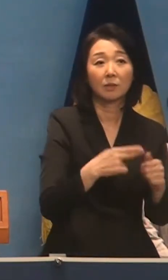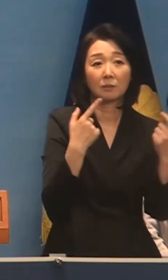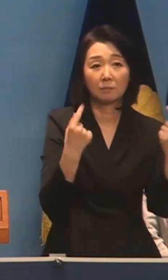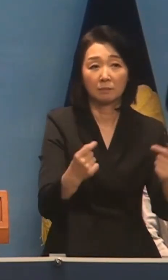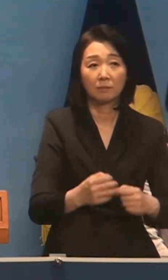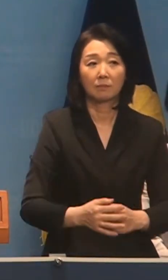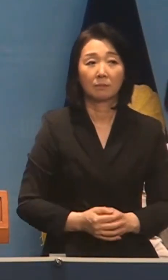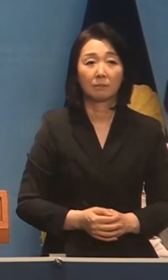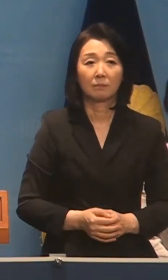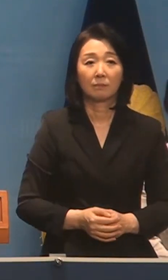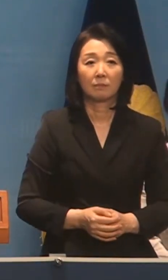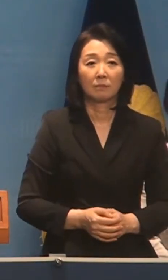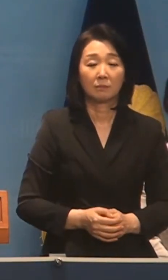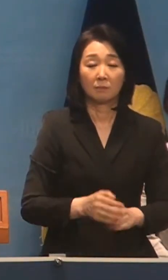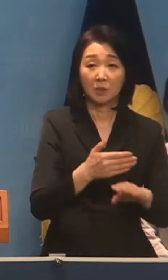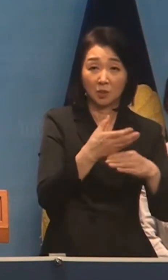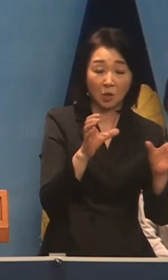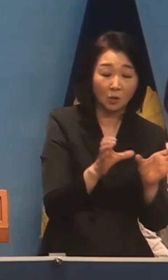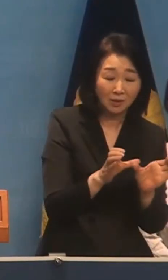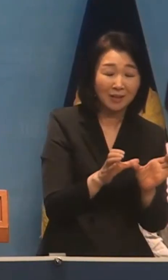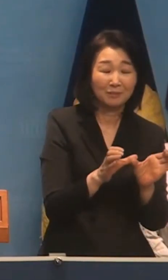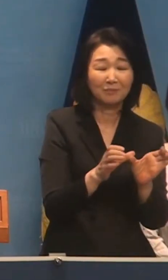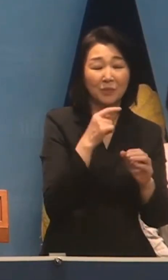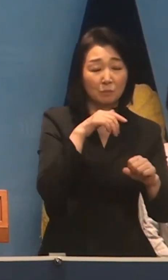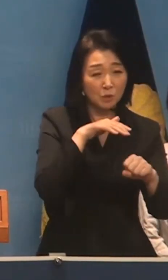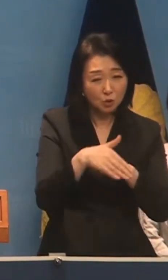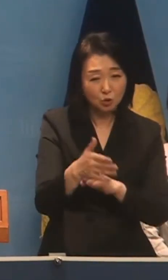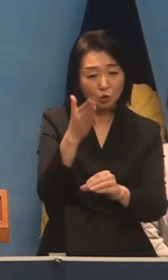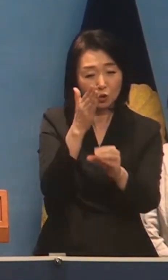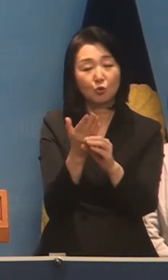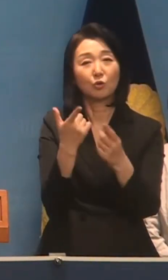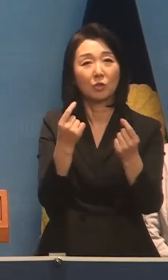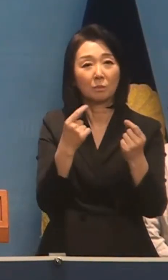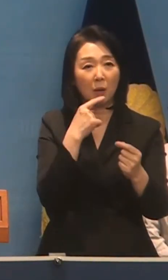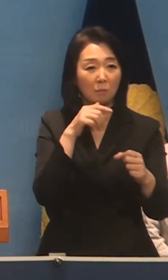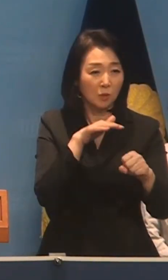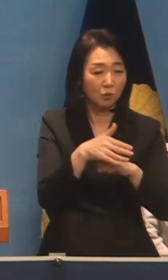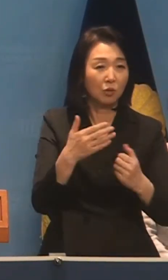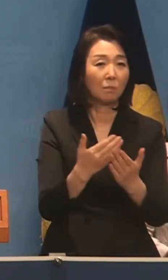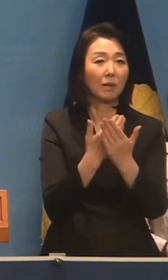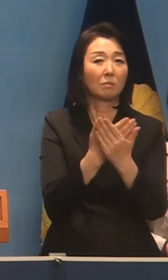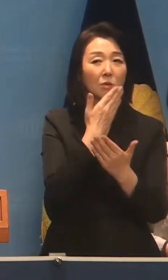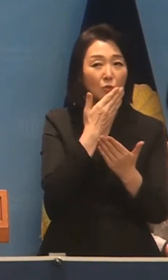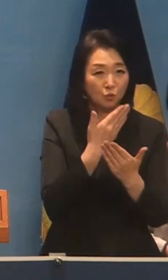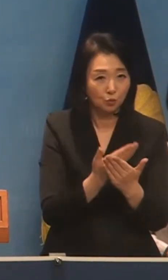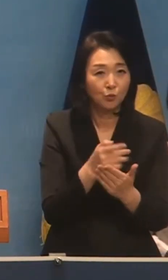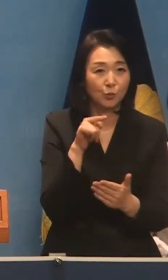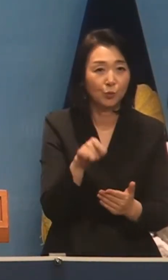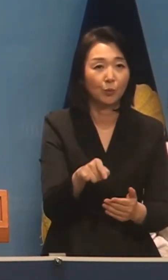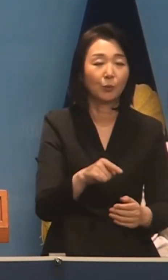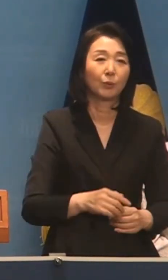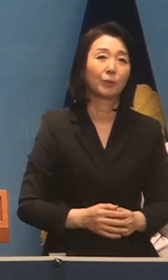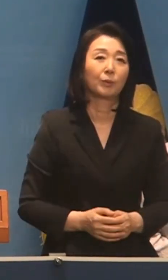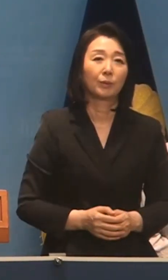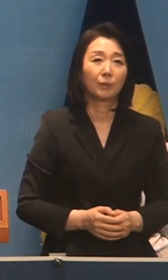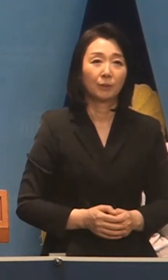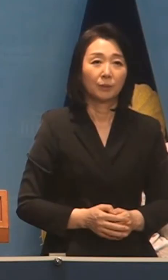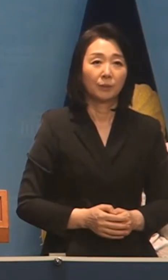선생님이신 거죠. 정당은 대의민주주의 요체이자 민주주의를 발전시키는 핵심 요체입니다.